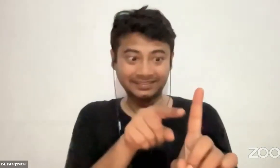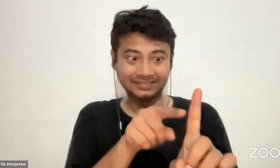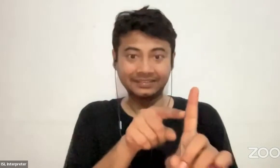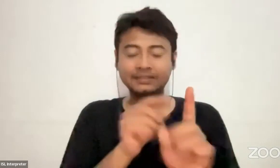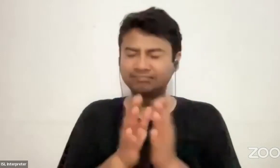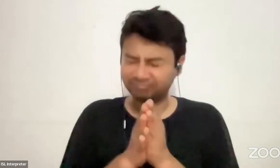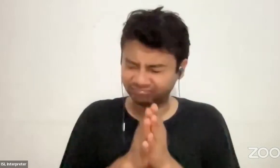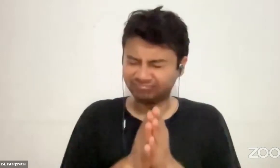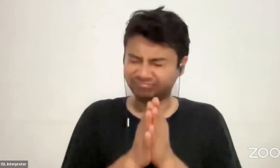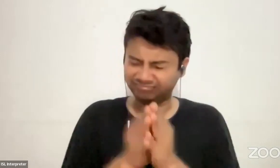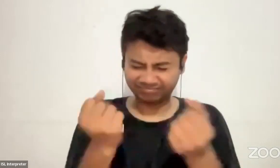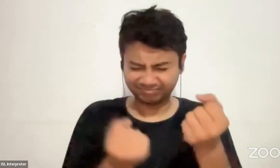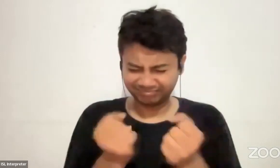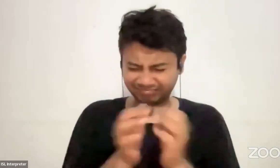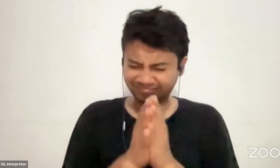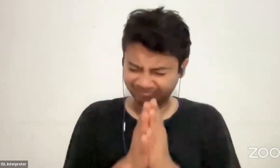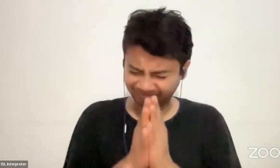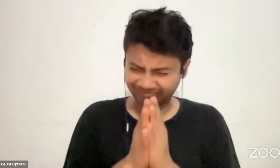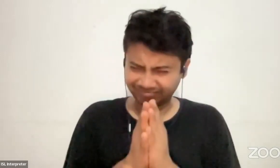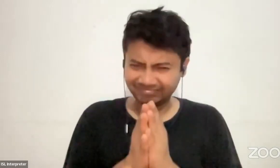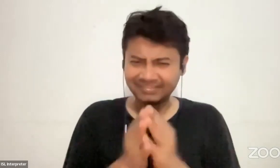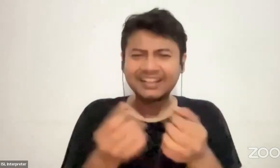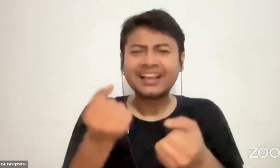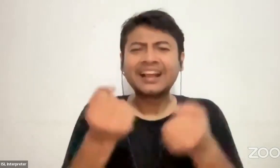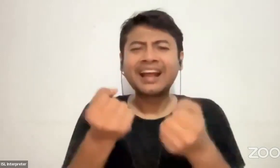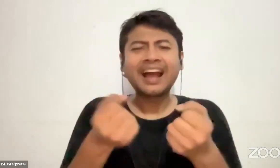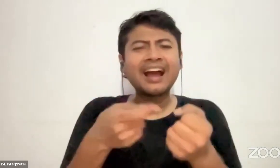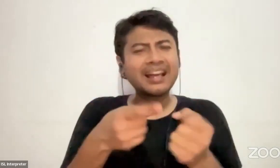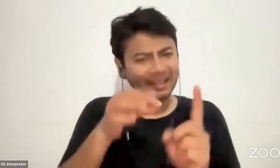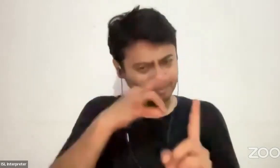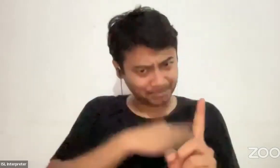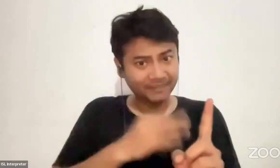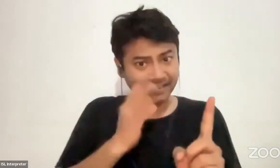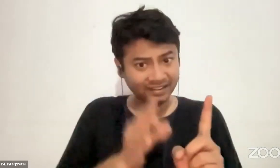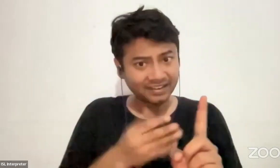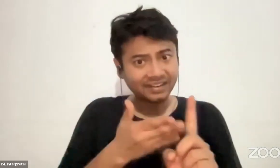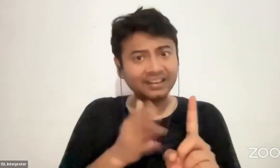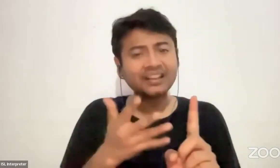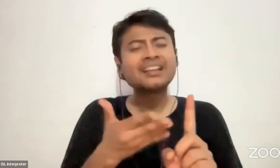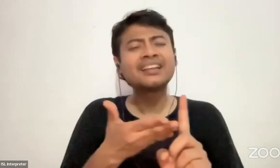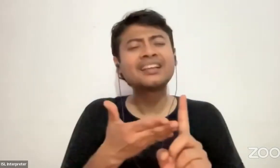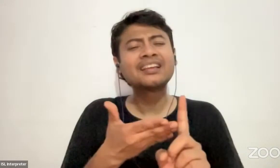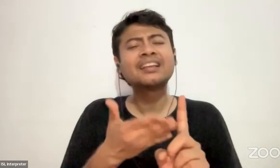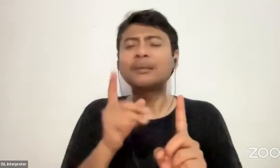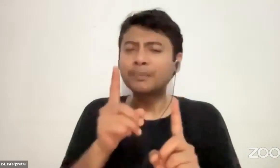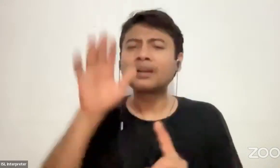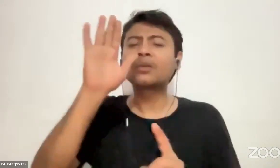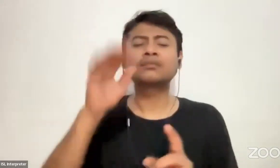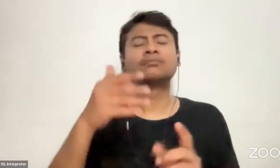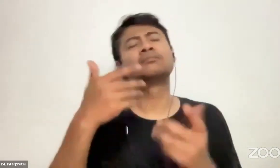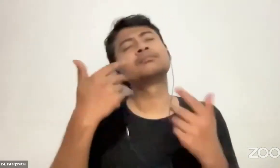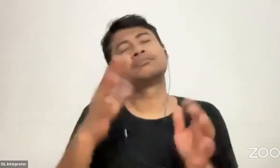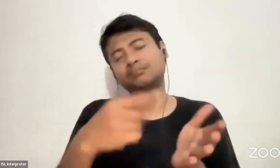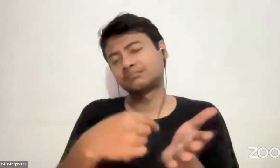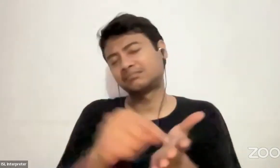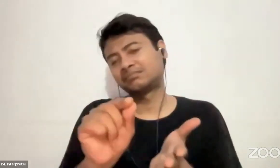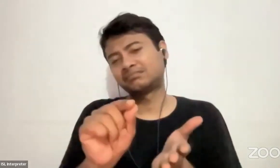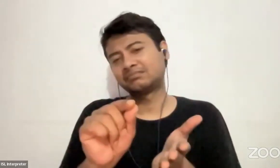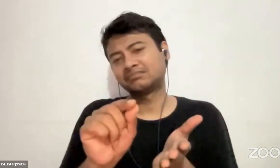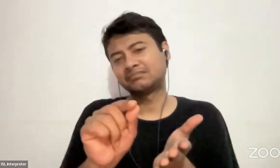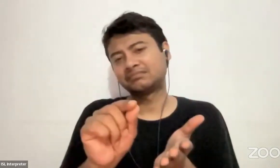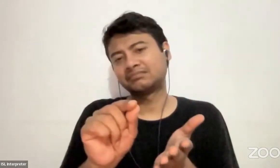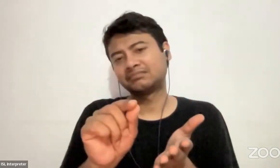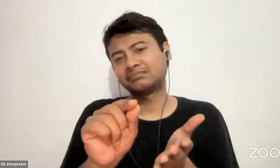हैं। लेकिन भगवान जब देखते हैं कि अरे मेरे भक्त को अगर मैं गाड़ी दे दूं तो इसमें तो अहंकार आ